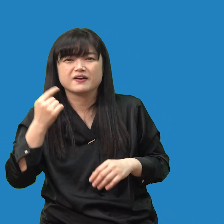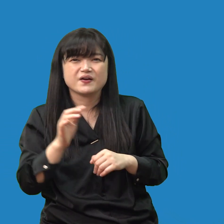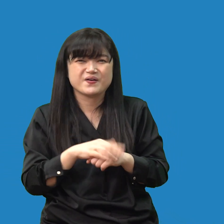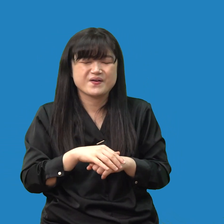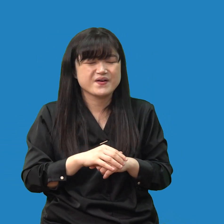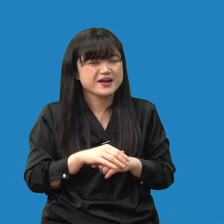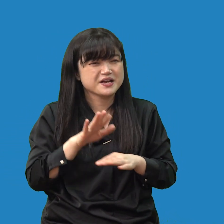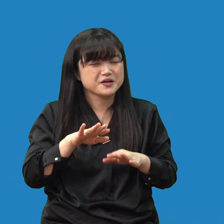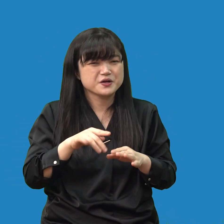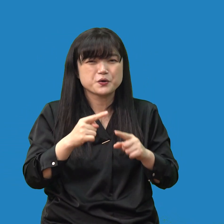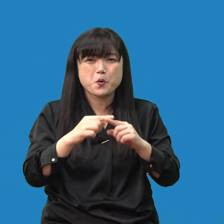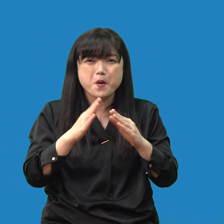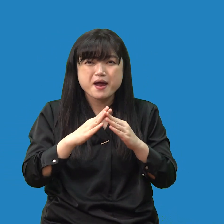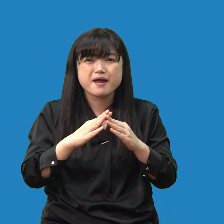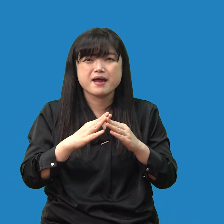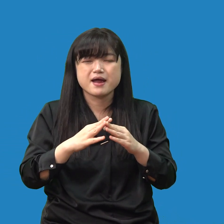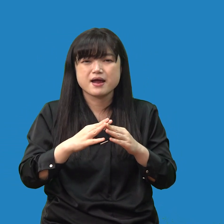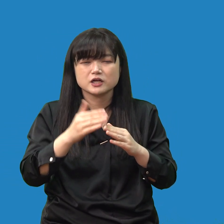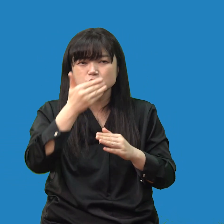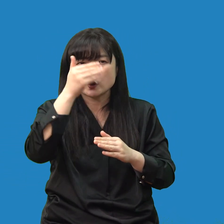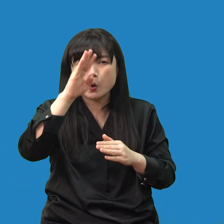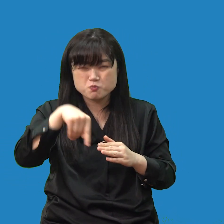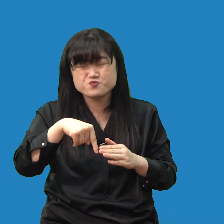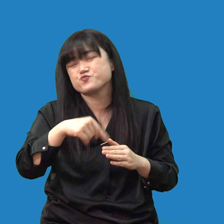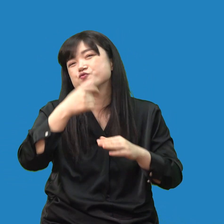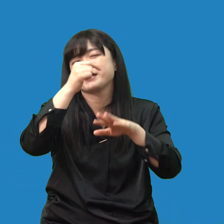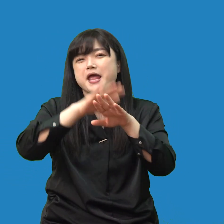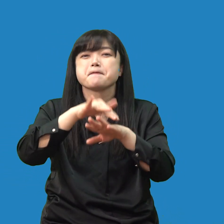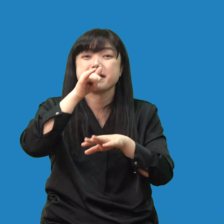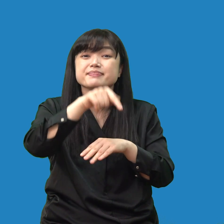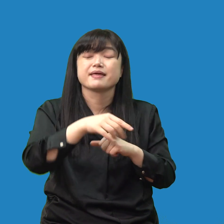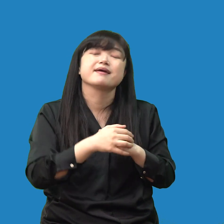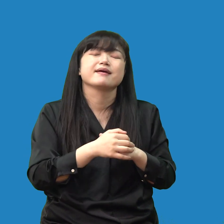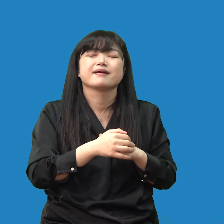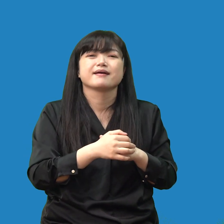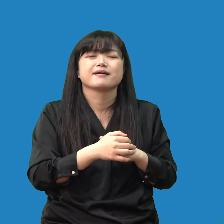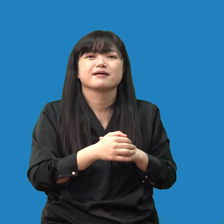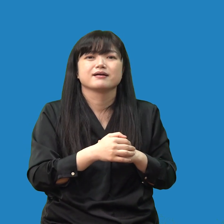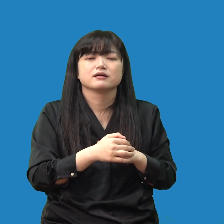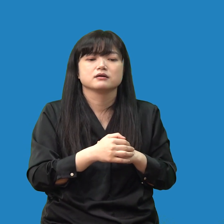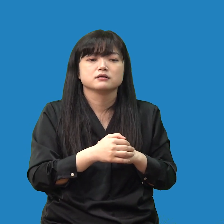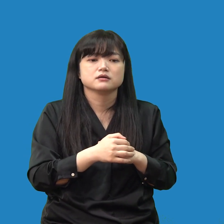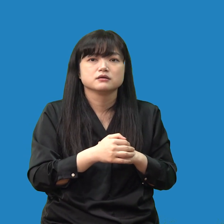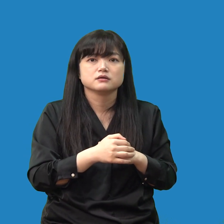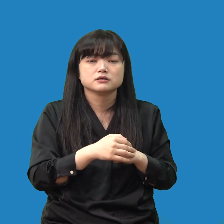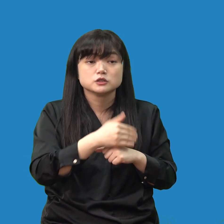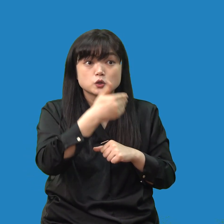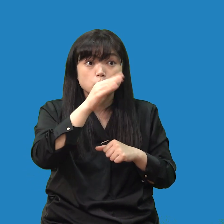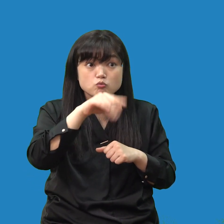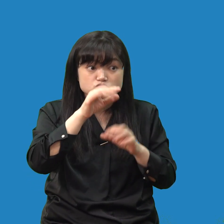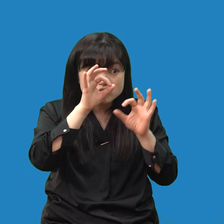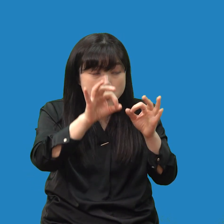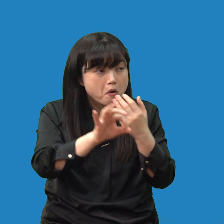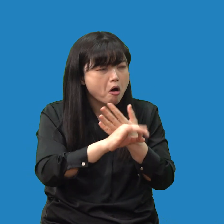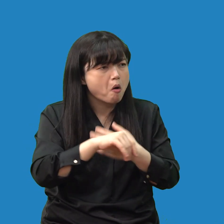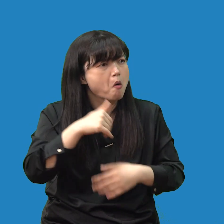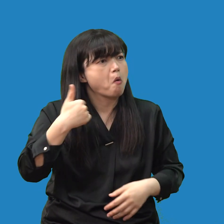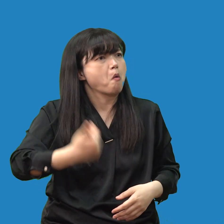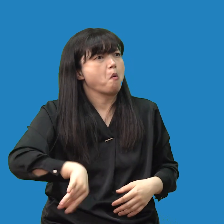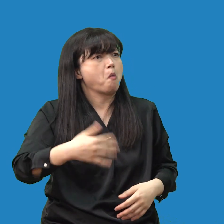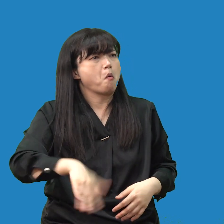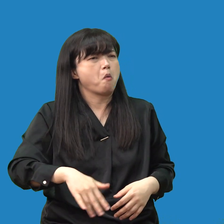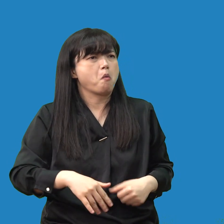1시 반에 4부 때는 대학부 청년부가 있는데요. 이 대학부 청년부에 가면 다들